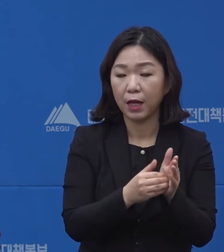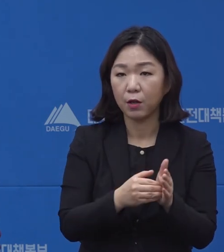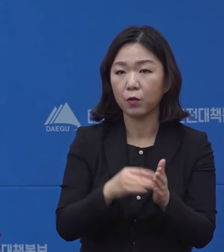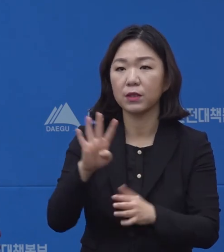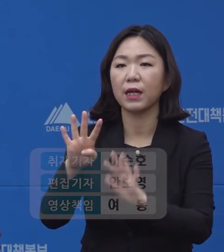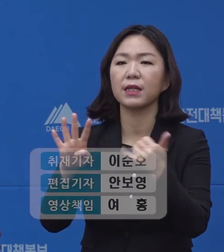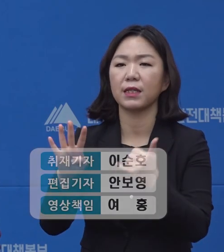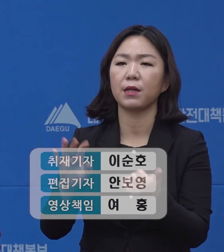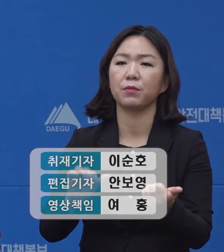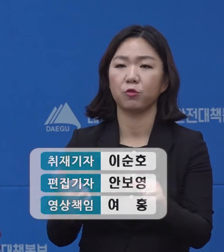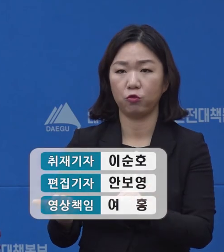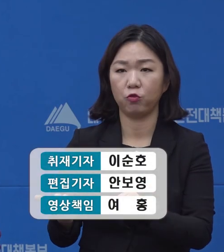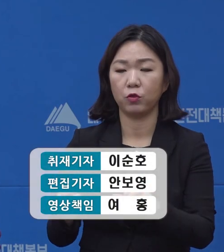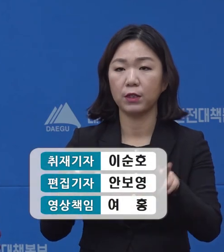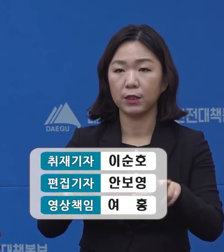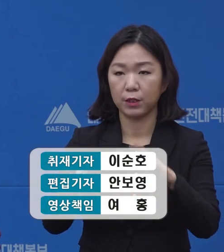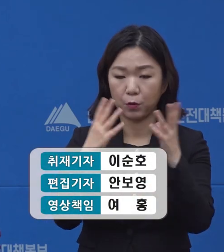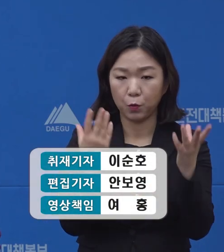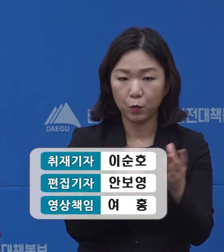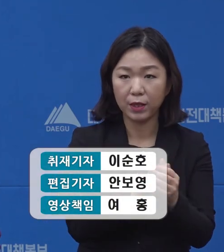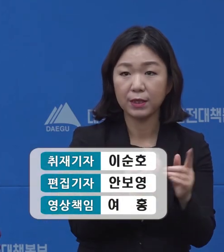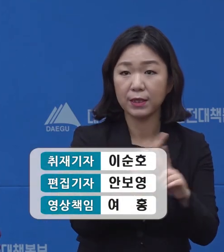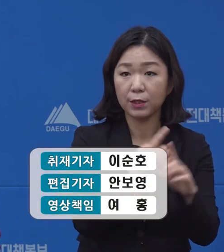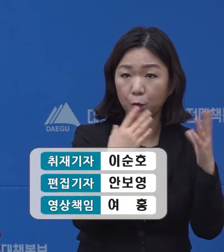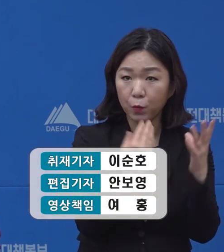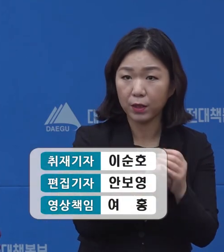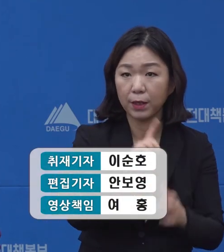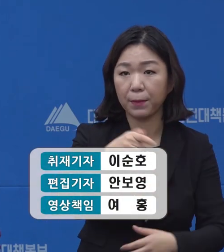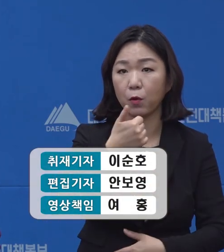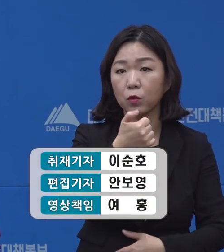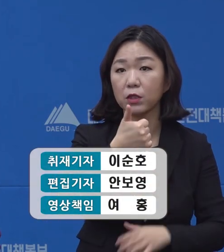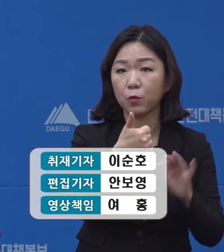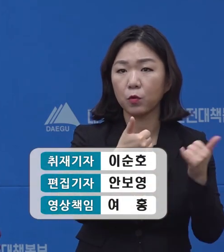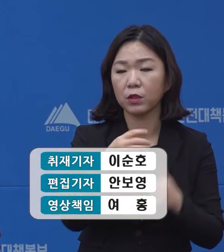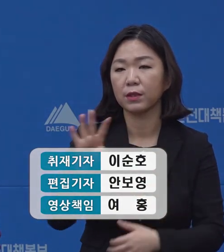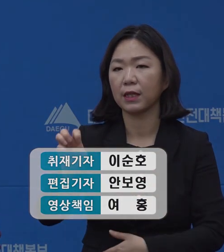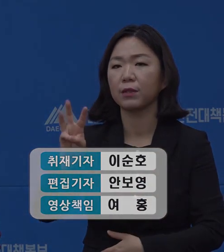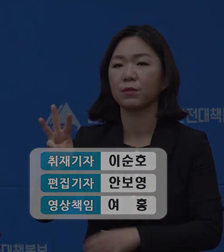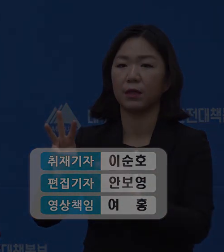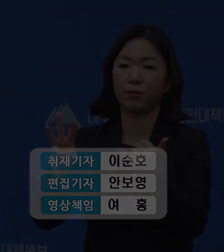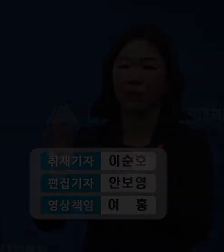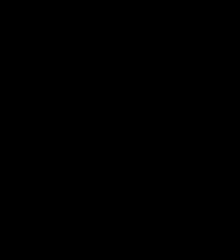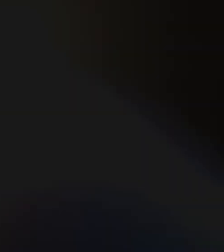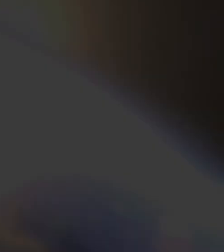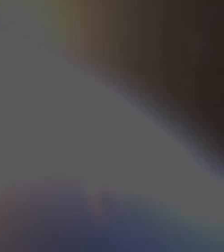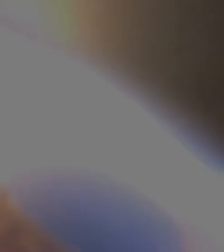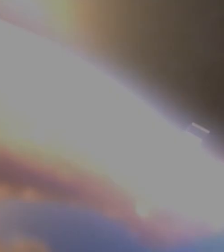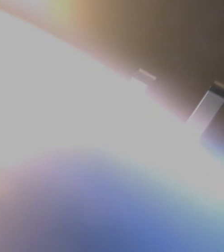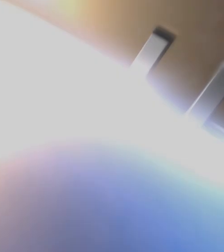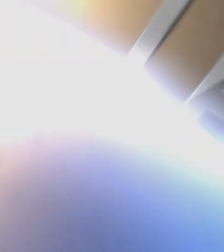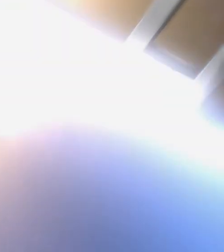현재까지 완치 환자는 155명이며 43명이 안타깝게 돌아가셨습니다.